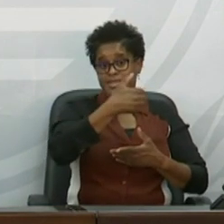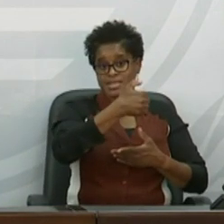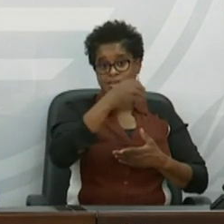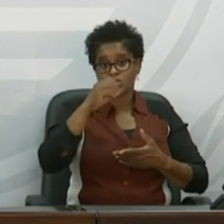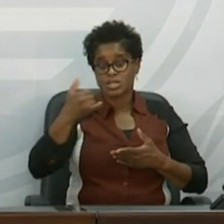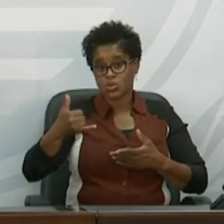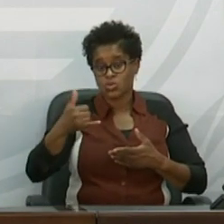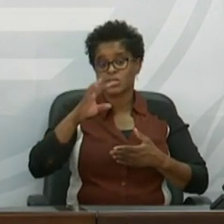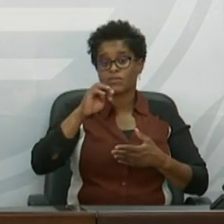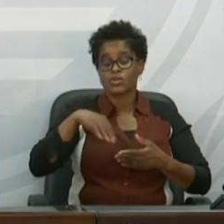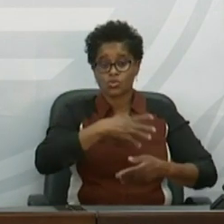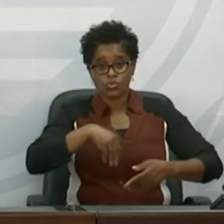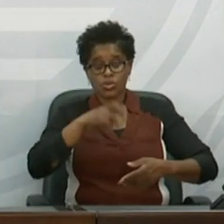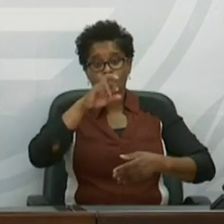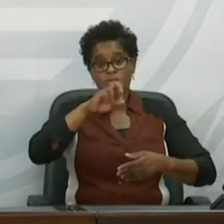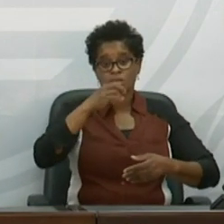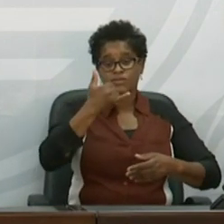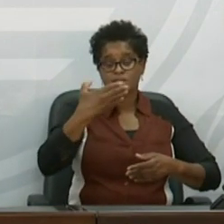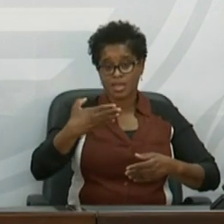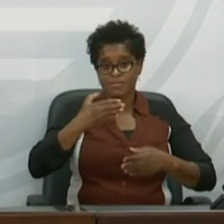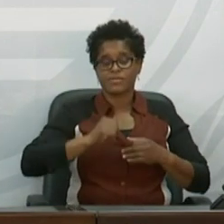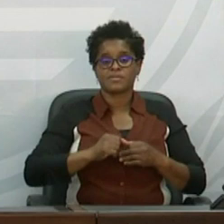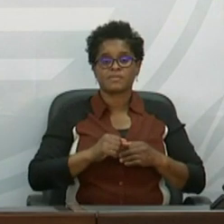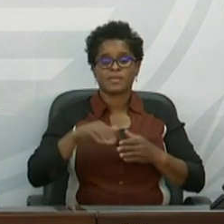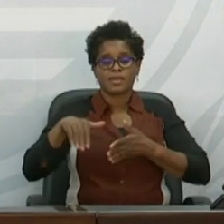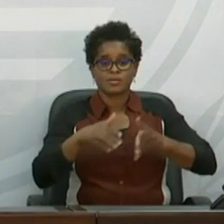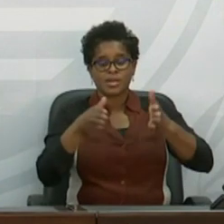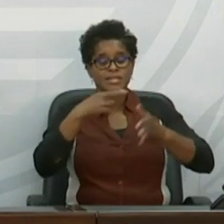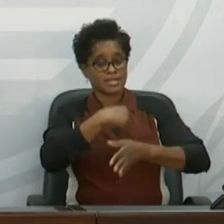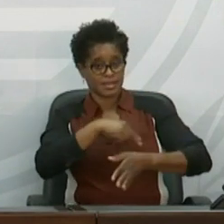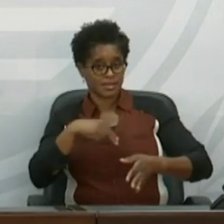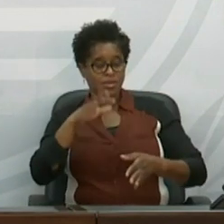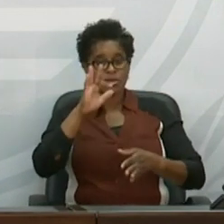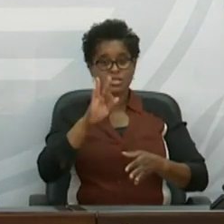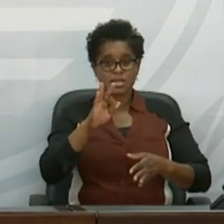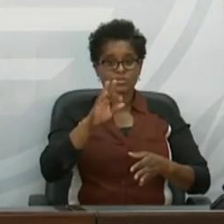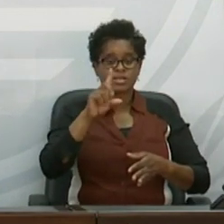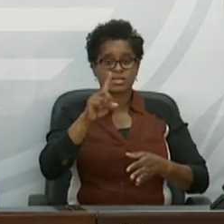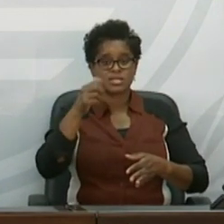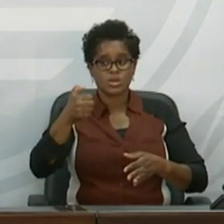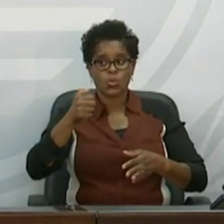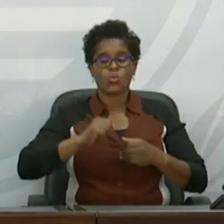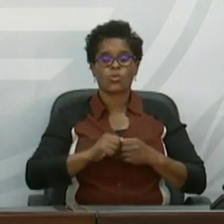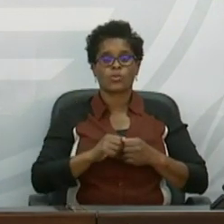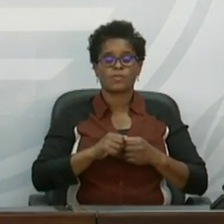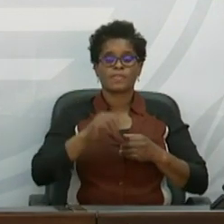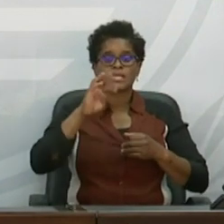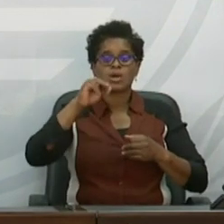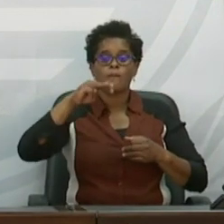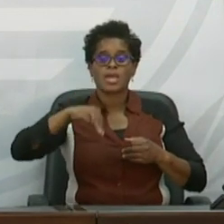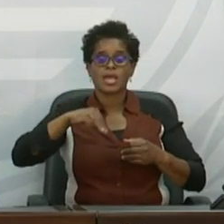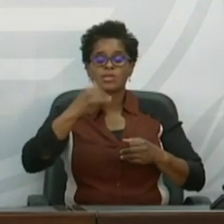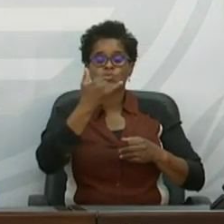502, São Salvador do Mundo 827, Ribeira Grande de Santiago 465, São